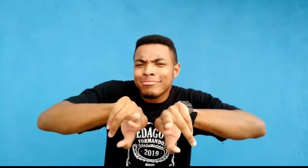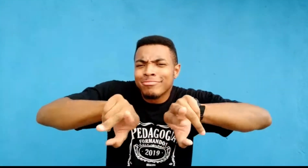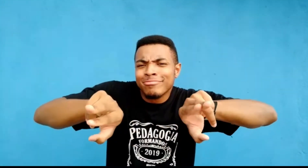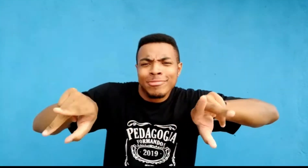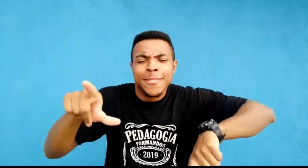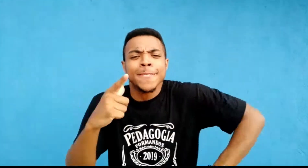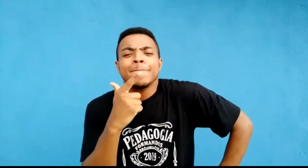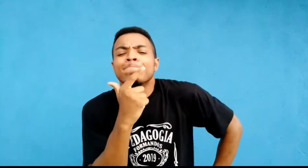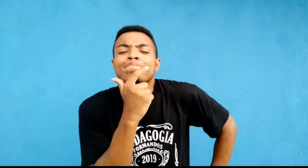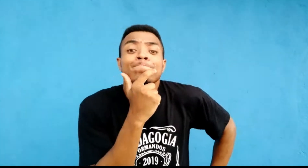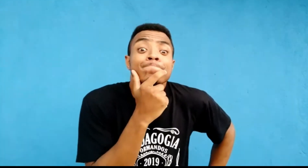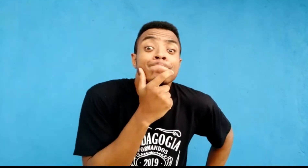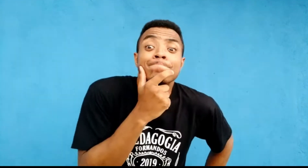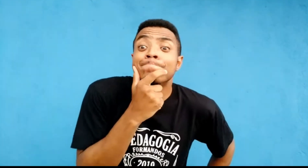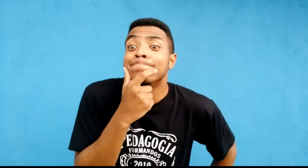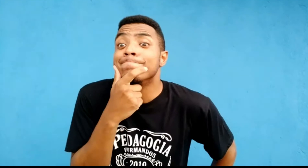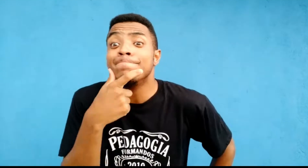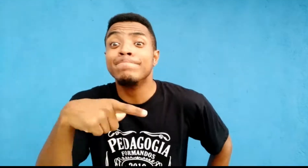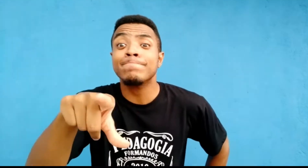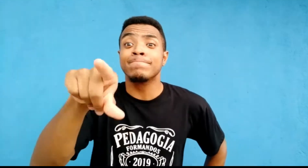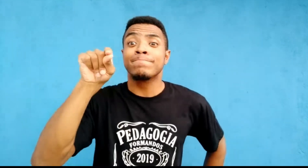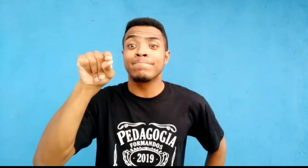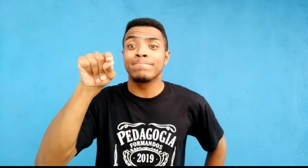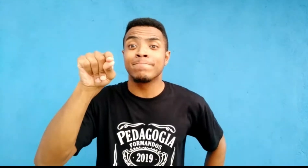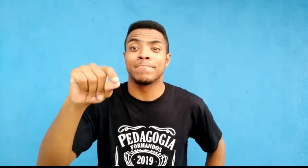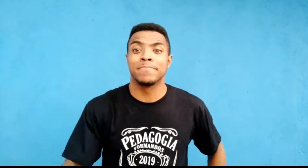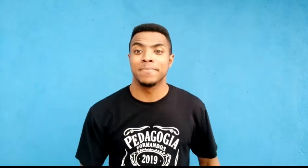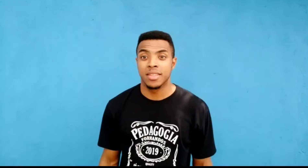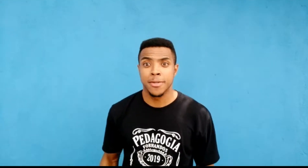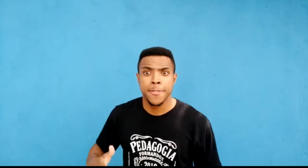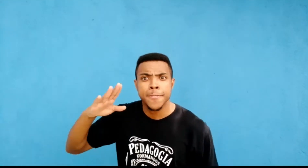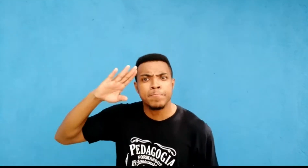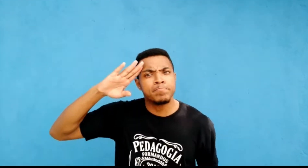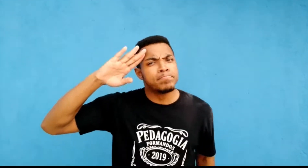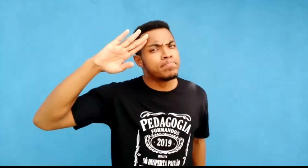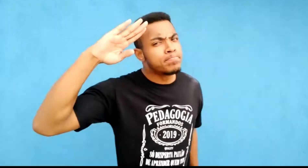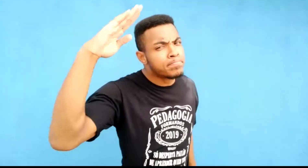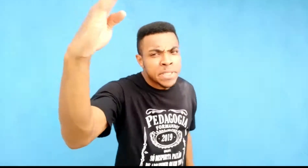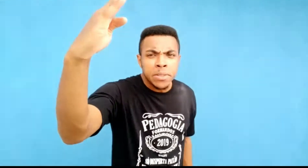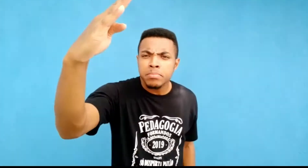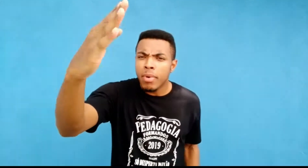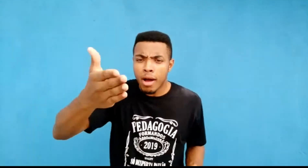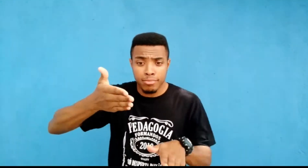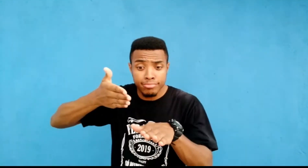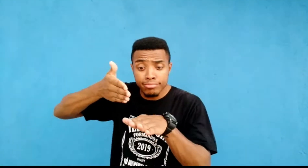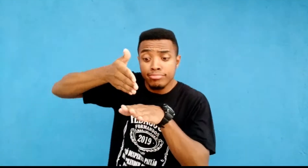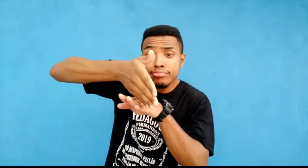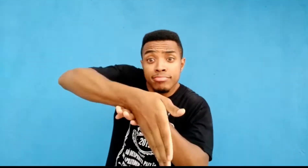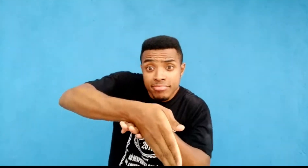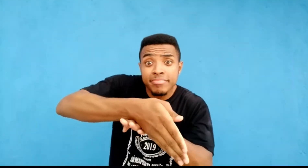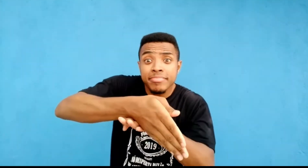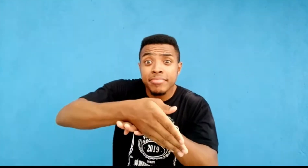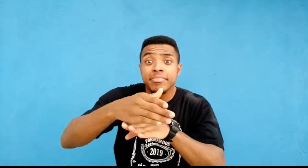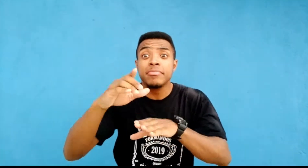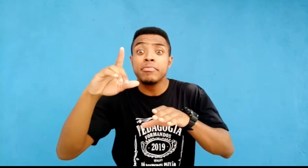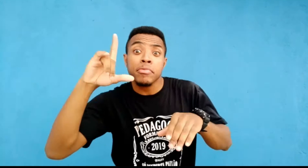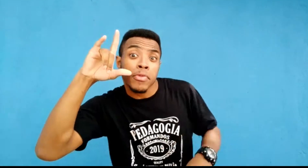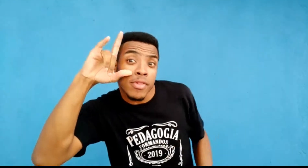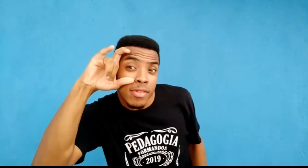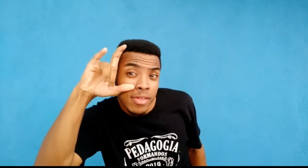quer participar, tá? E principalmente, fique ligado, entre sempre no Insta e